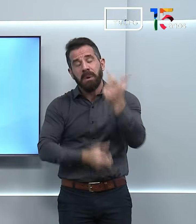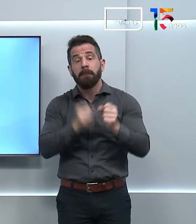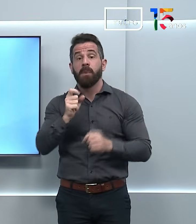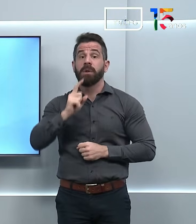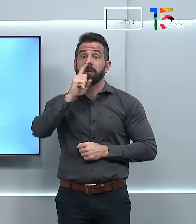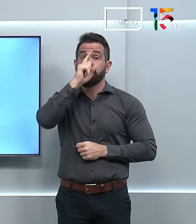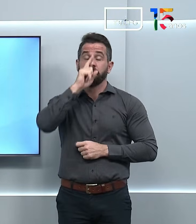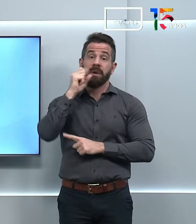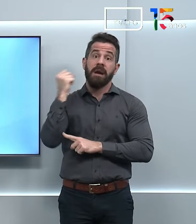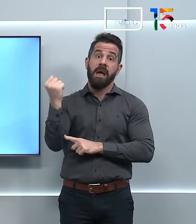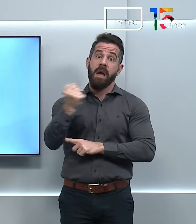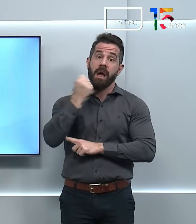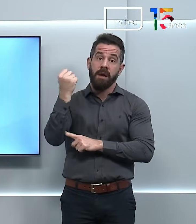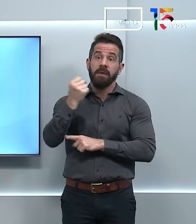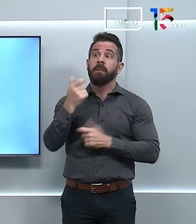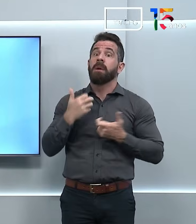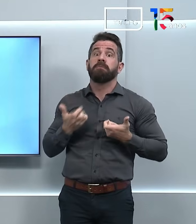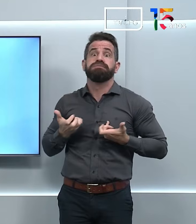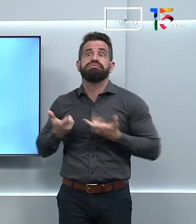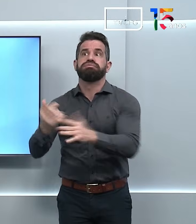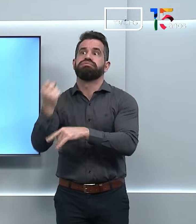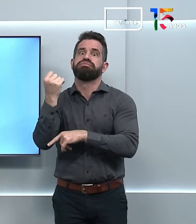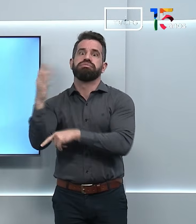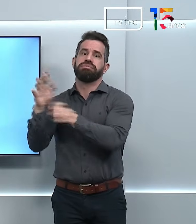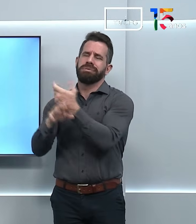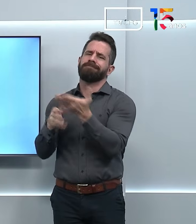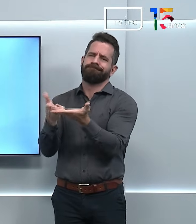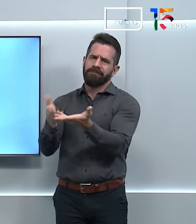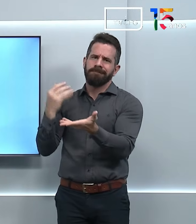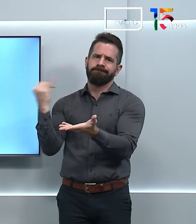e destruir, né, parte da nossa vegetação tão importante.